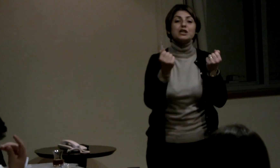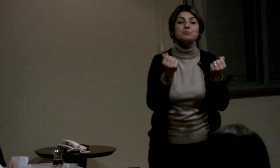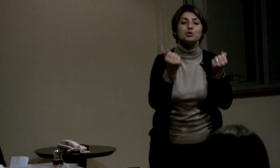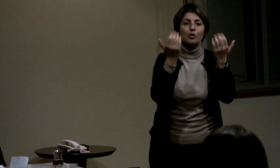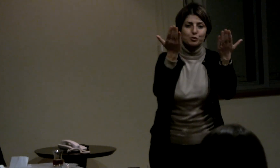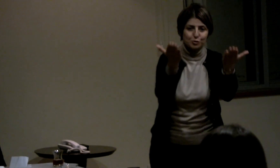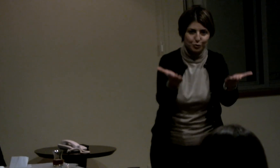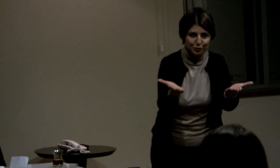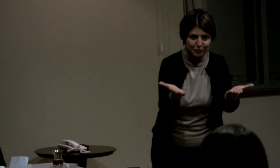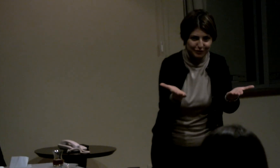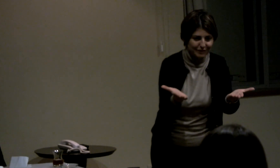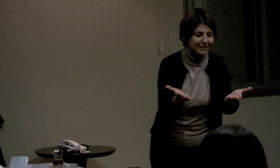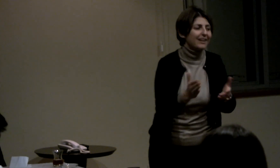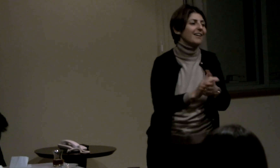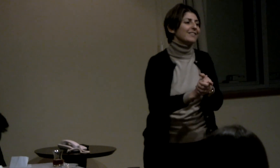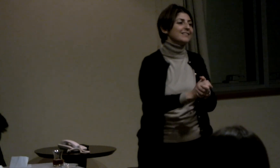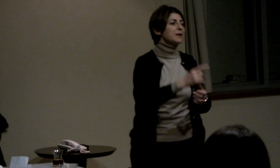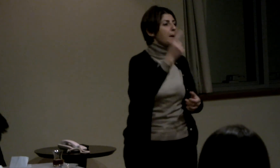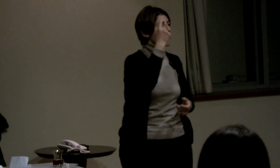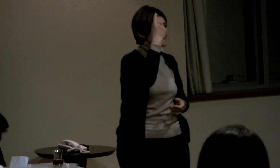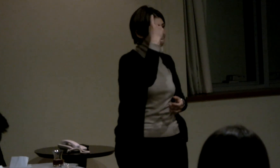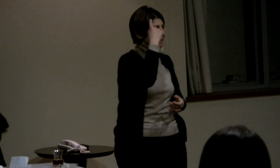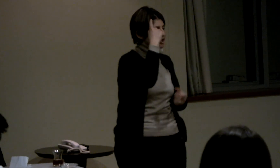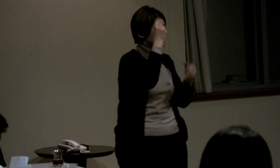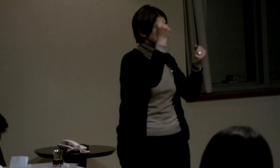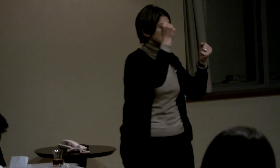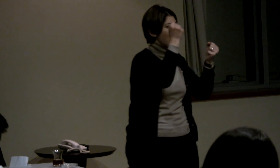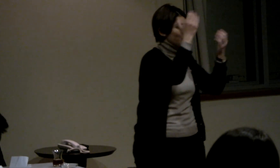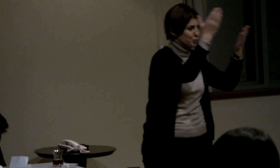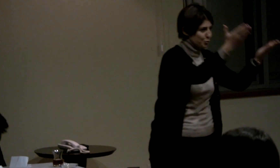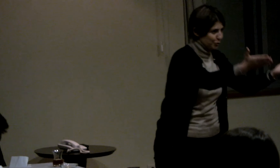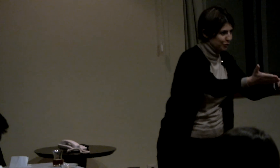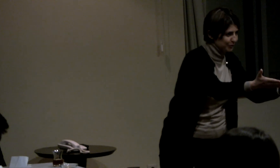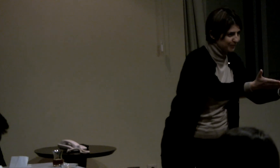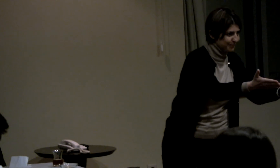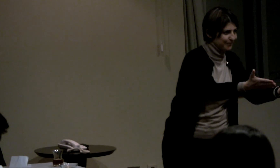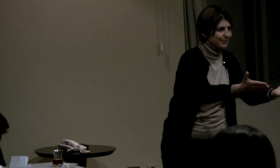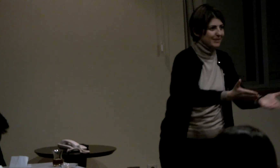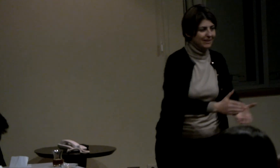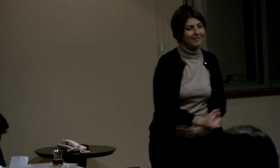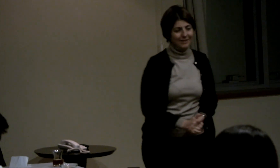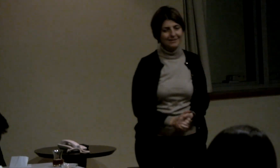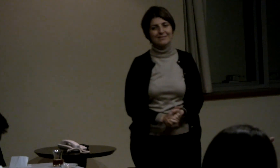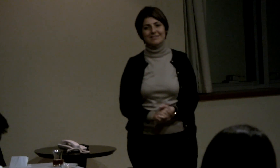Geçmiş olsun. Evet. Başınız sağ olsun. Evet.